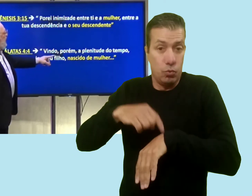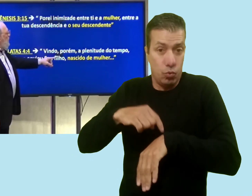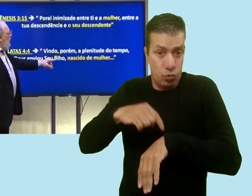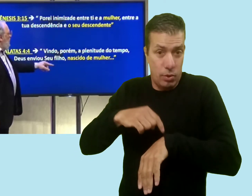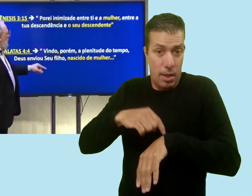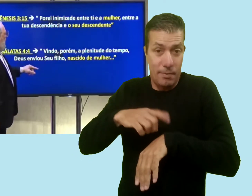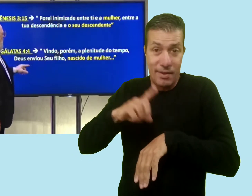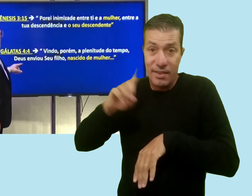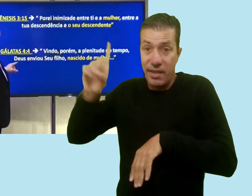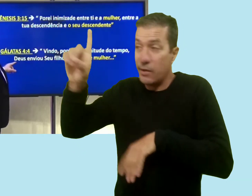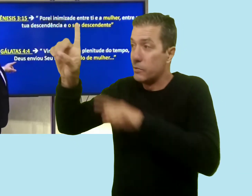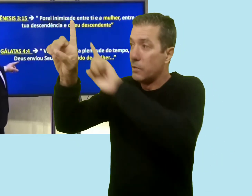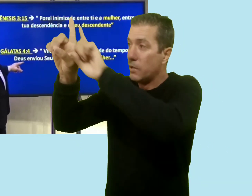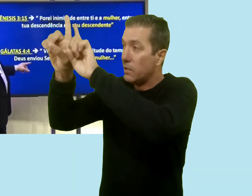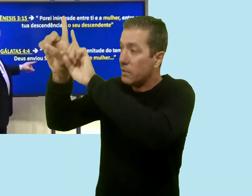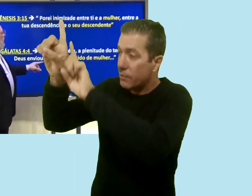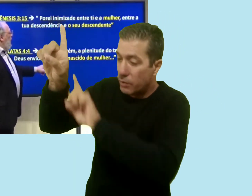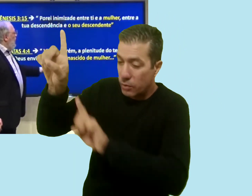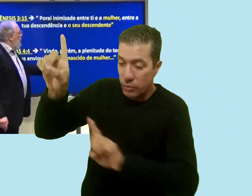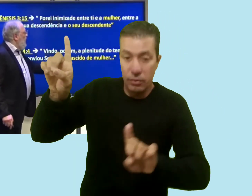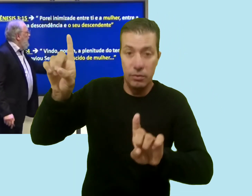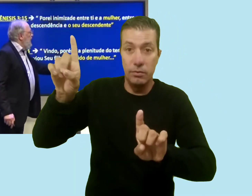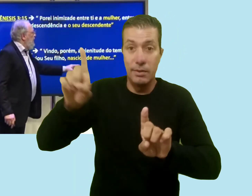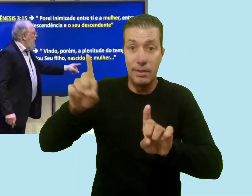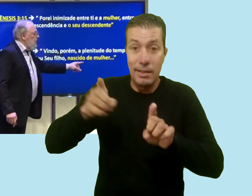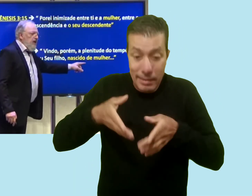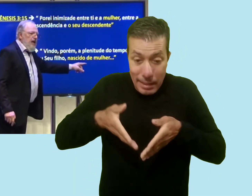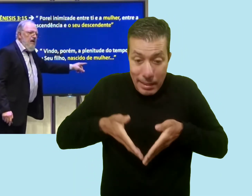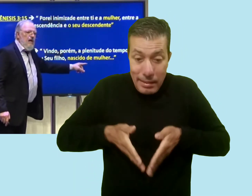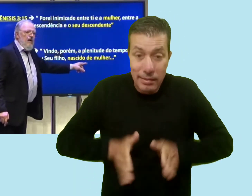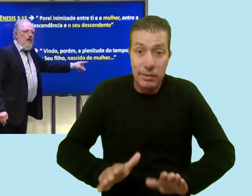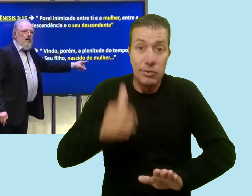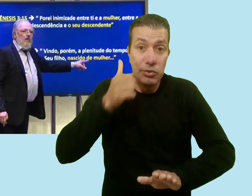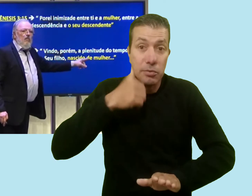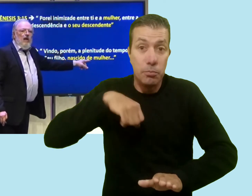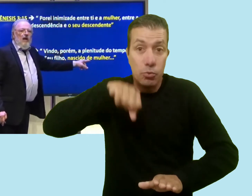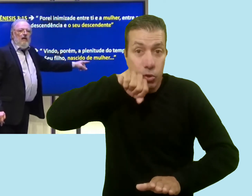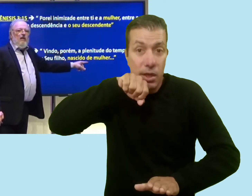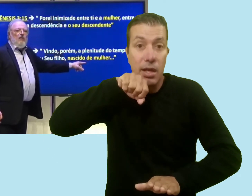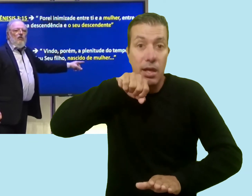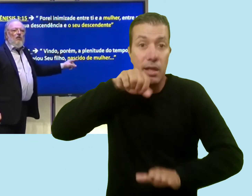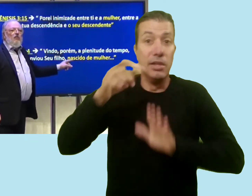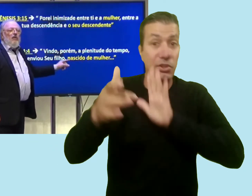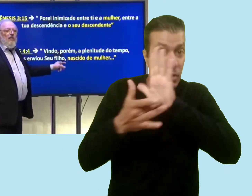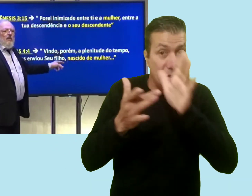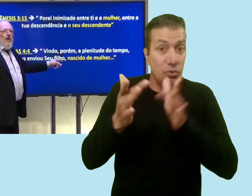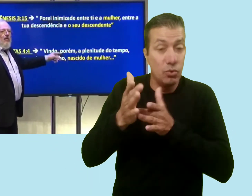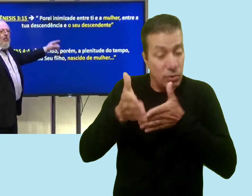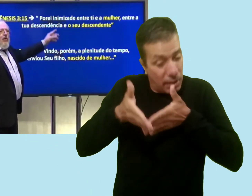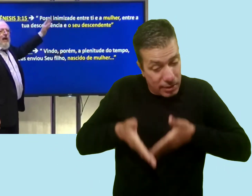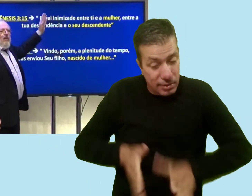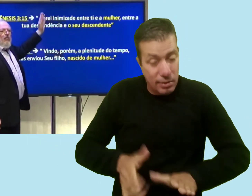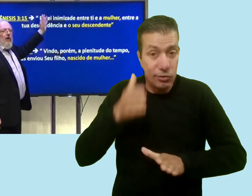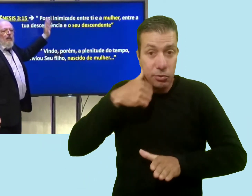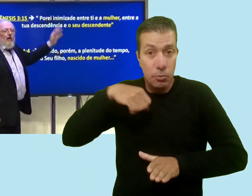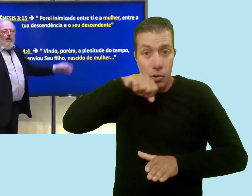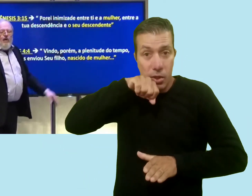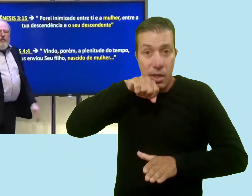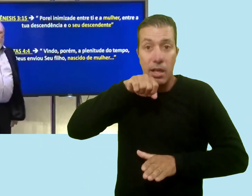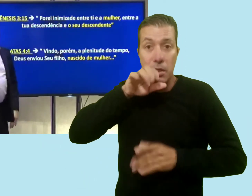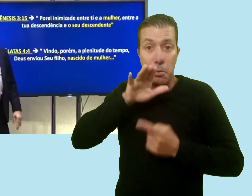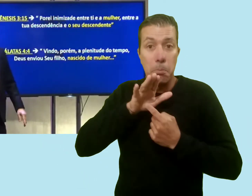a plenitude do tempo, Deus enviou seu filho, nascido de mulher. Jesus é um descendente de mulher,